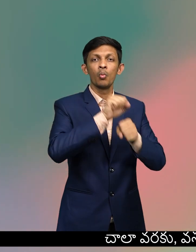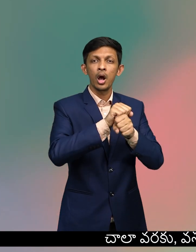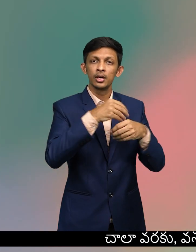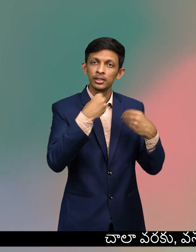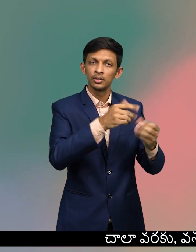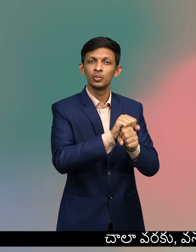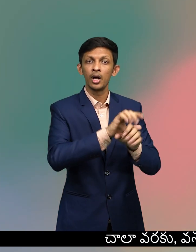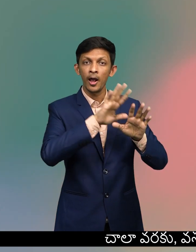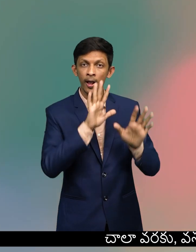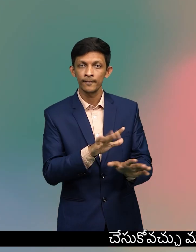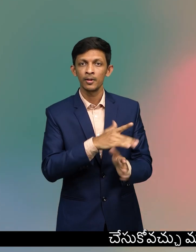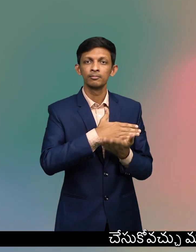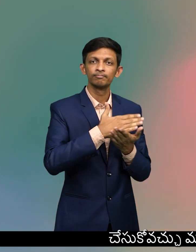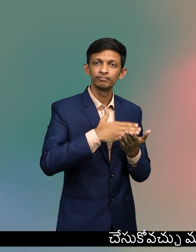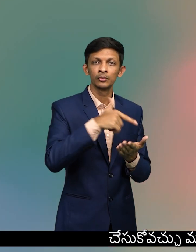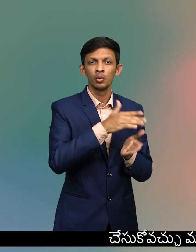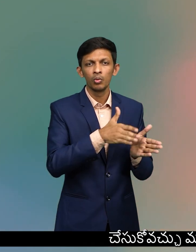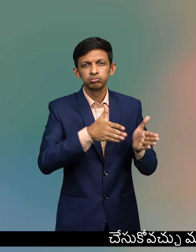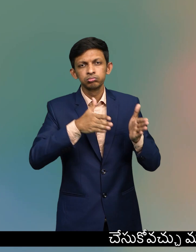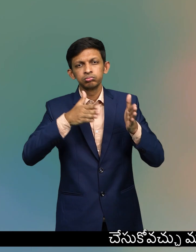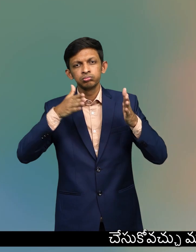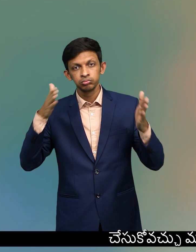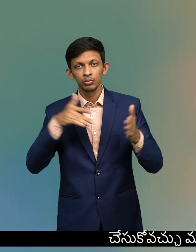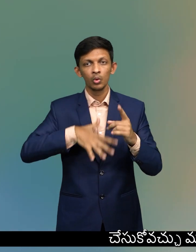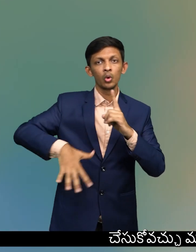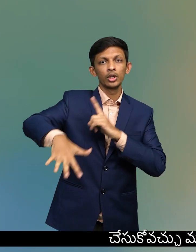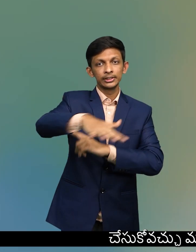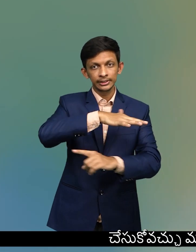సులభంగా దిగుమతి చేసుకోవచ్చు మరియు ఎగుమతి చేసుకోవచ్చు.